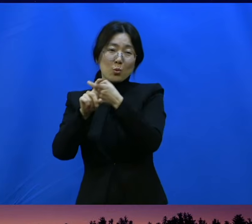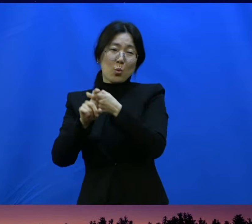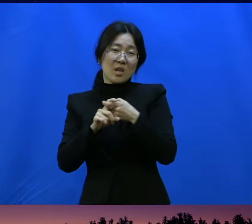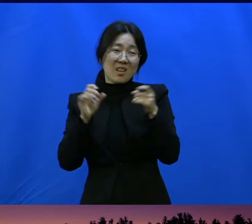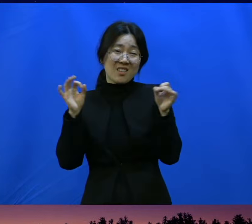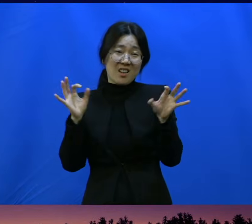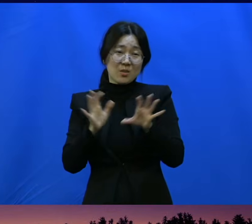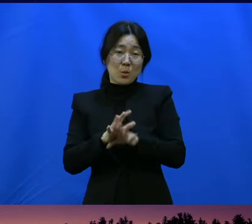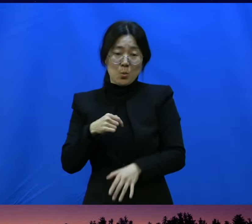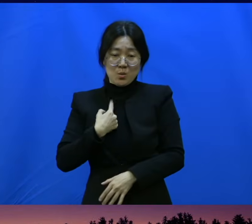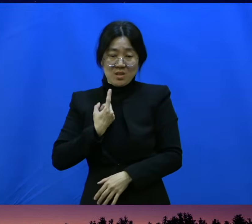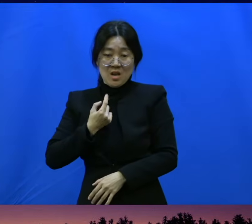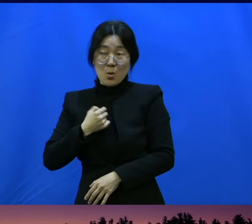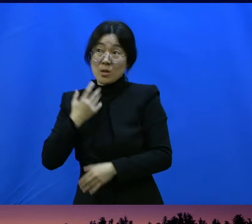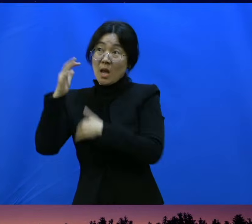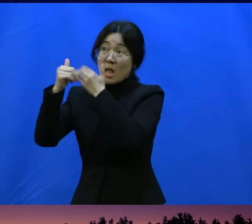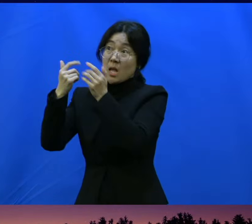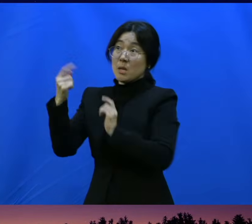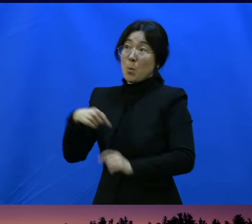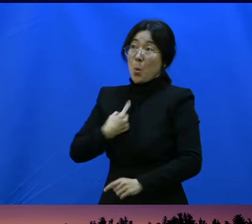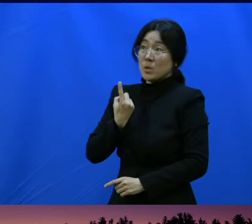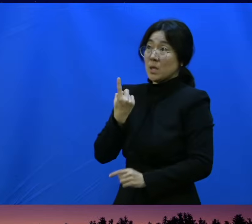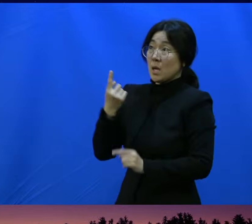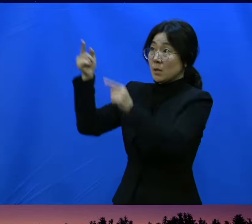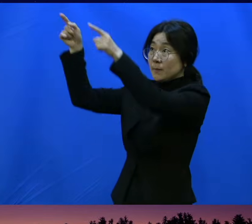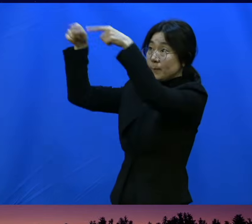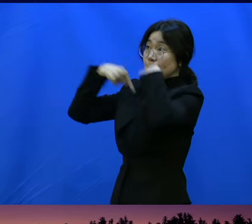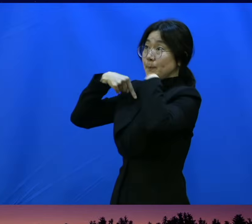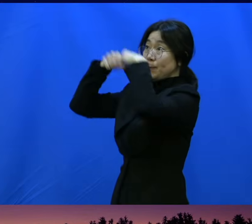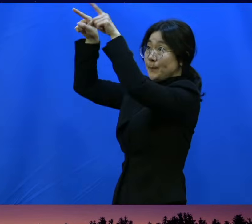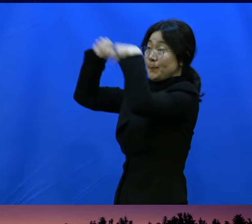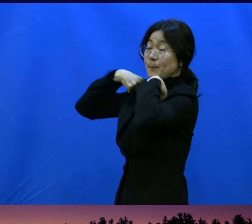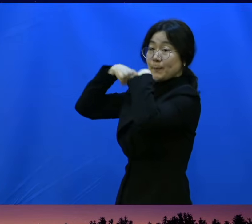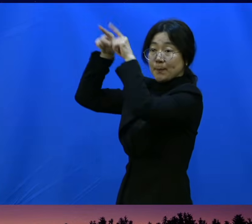여러분, 하나님은요 공동체를 통해서 우리를 훈련시키셔요.